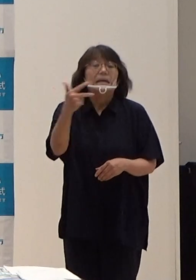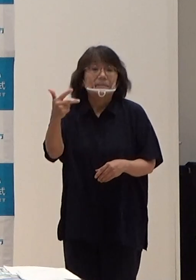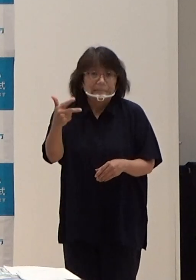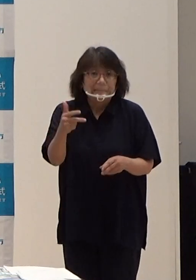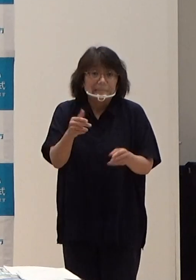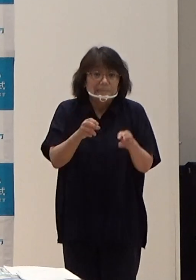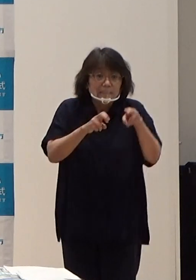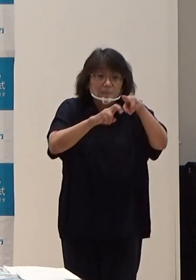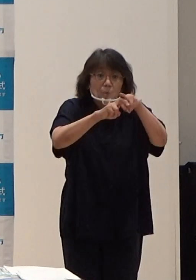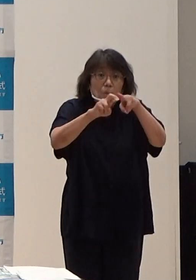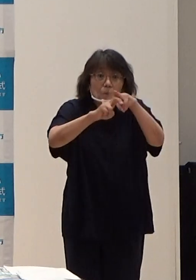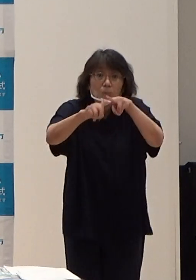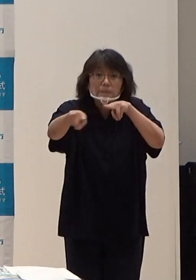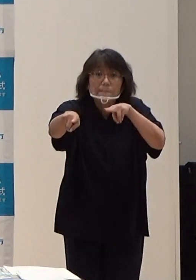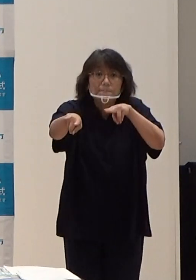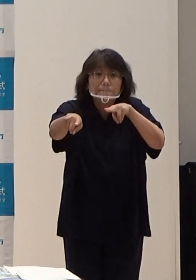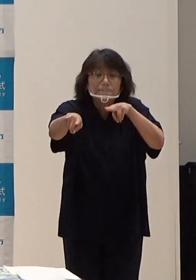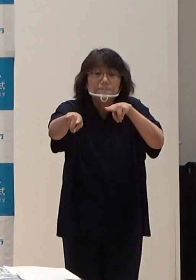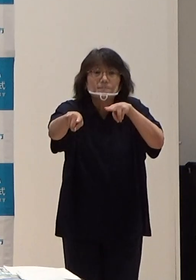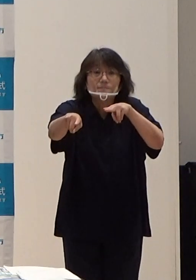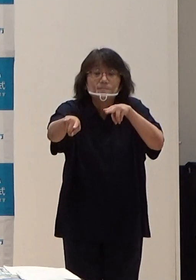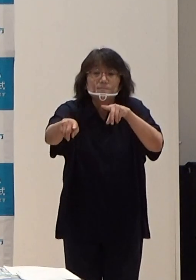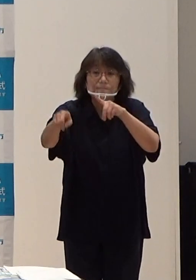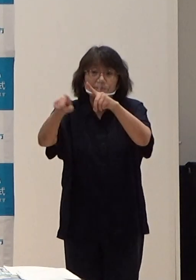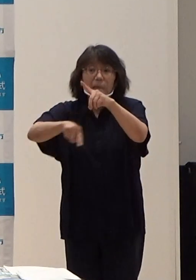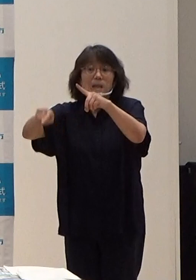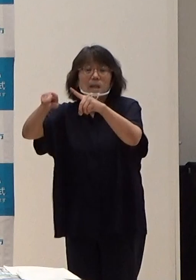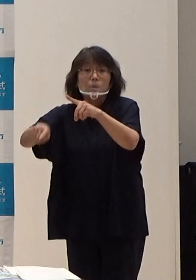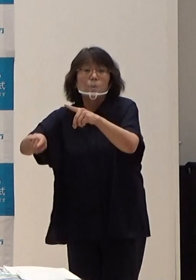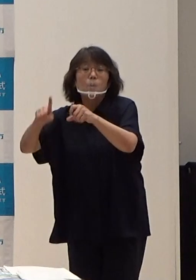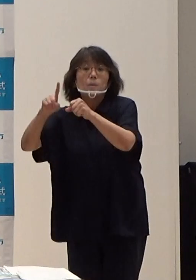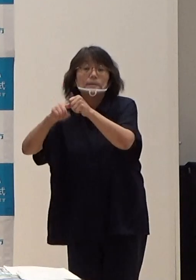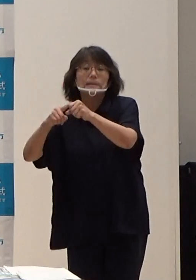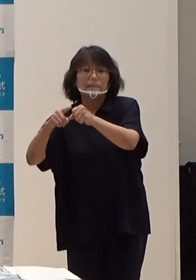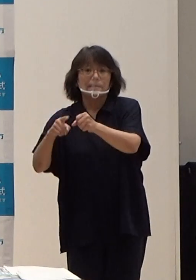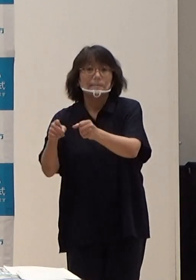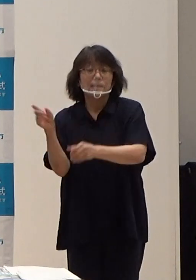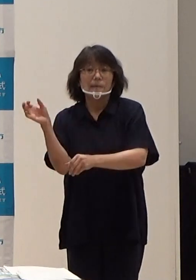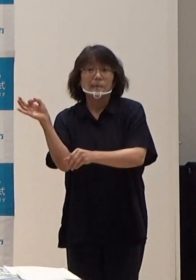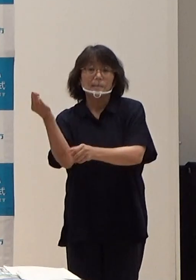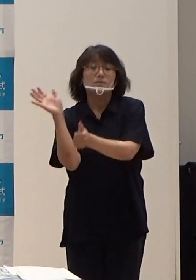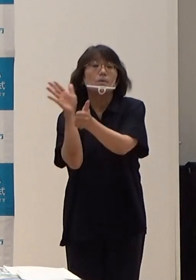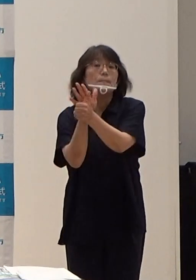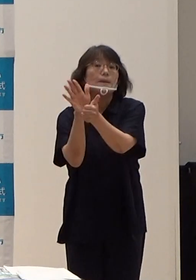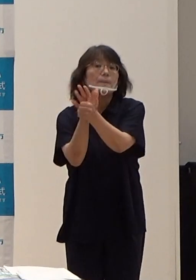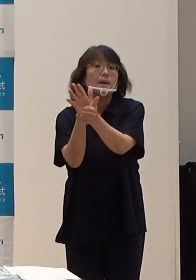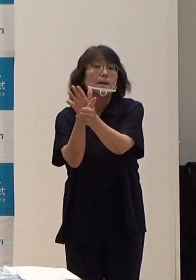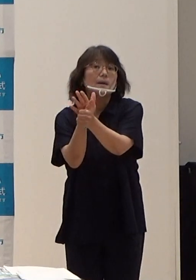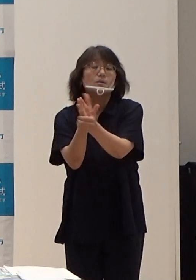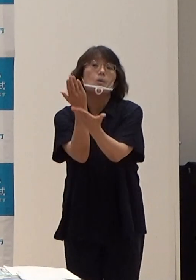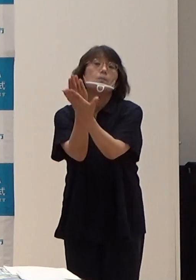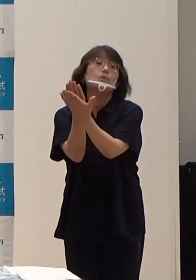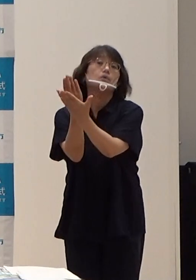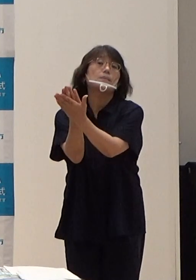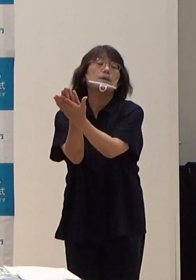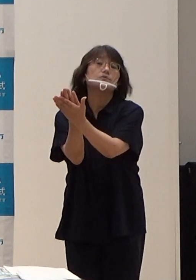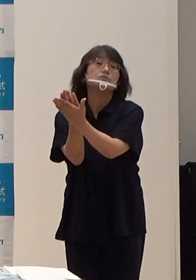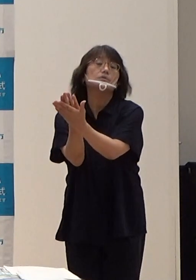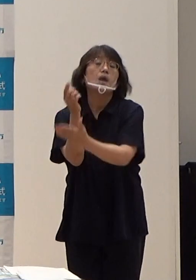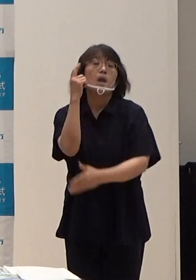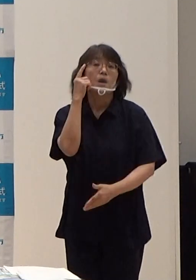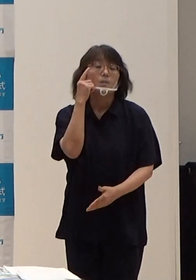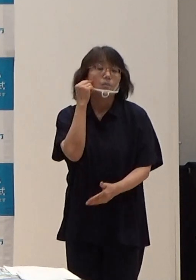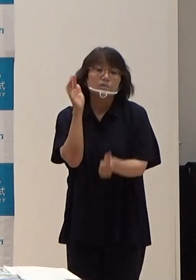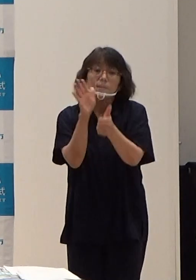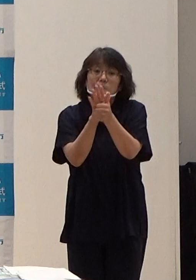ローカル鉄道の赤字路線に公的負担を求めるという、で負担がない場合には場合によっては廃線もあ